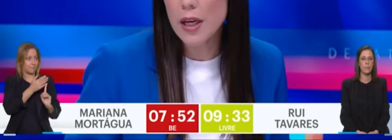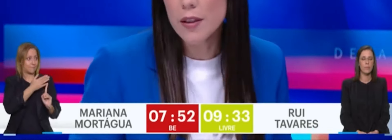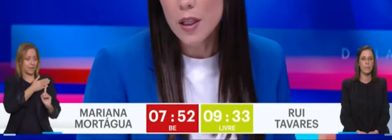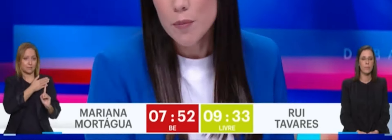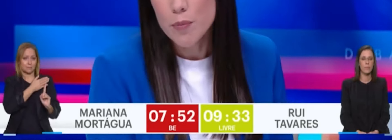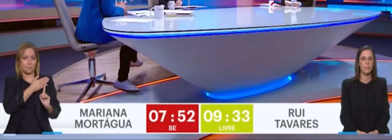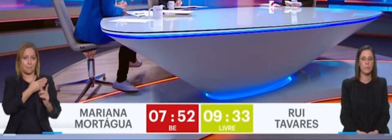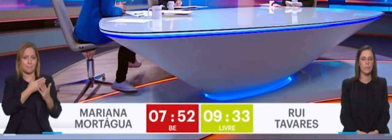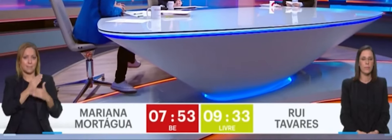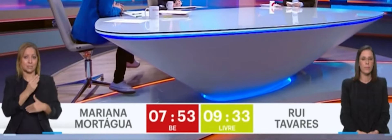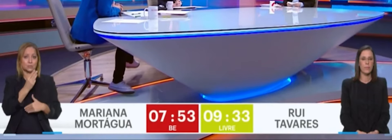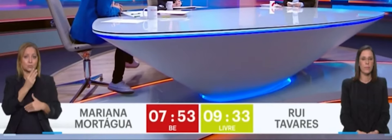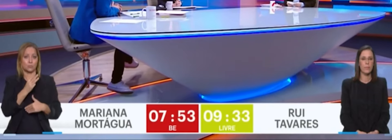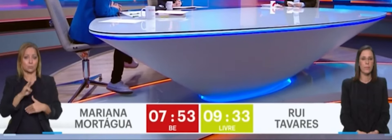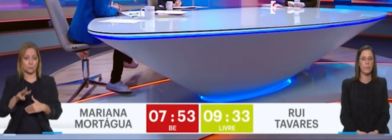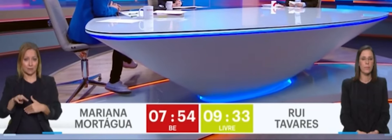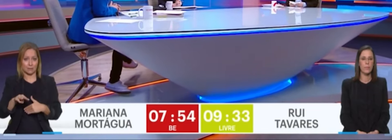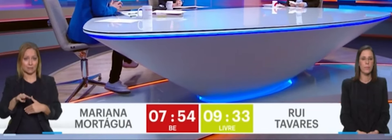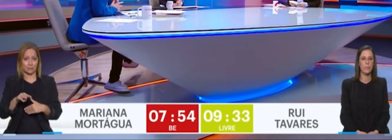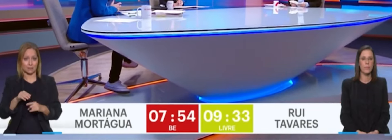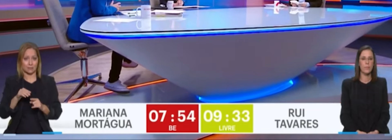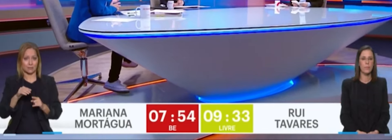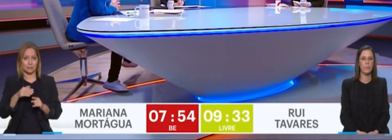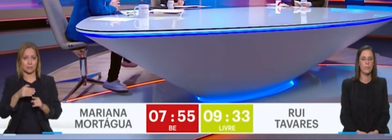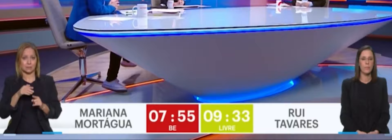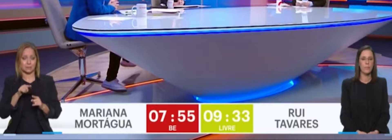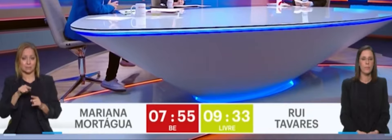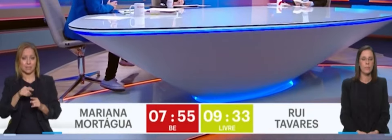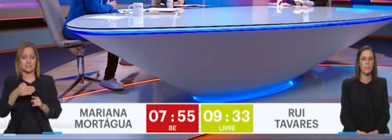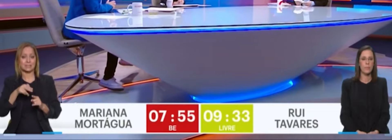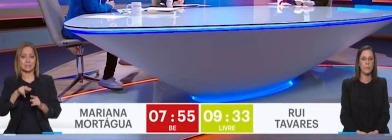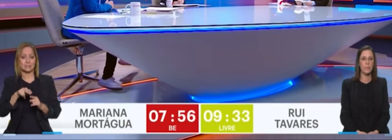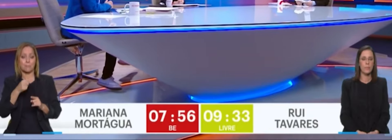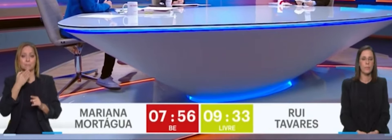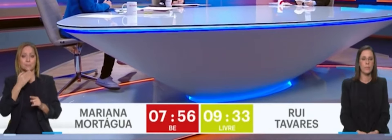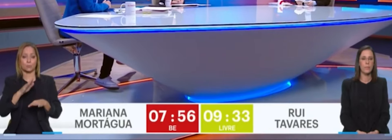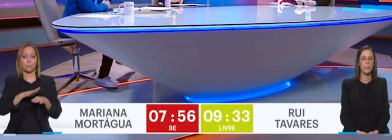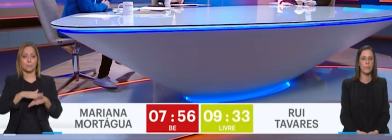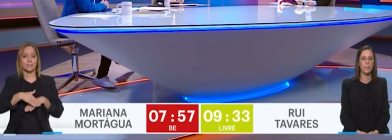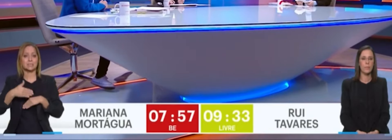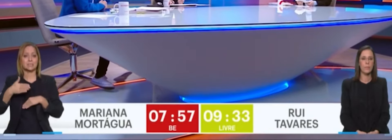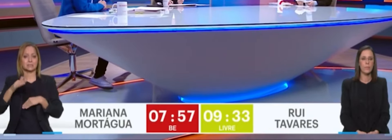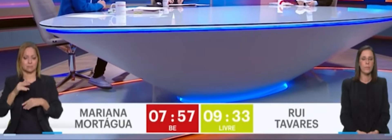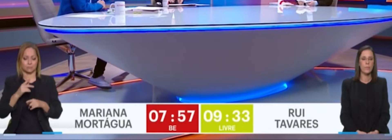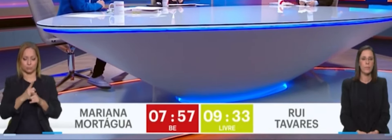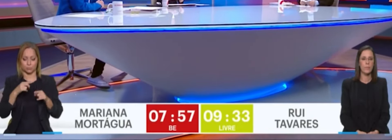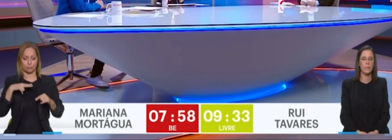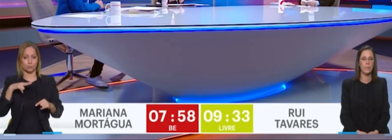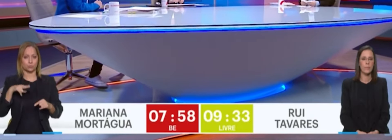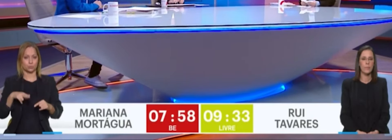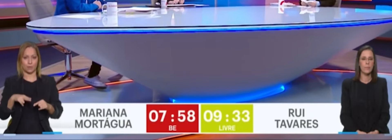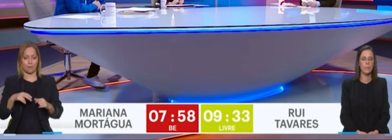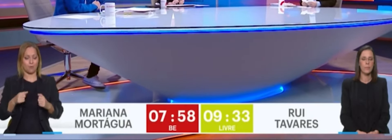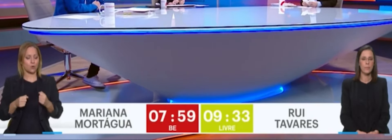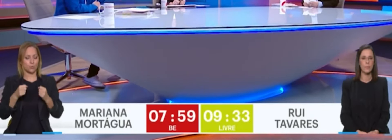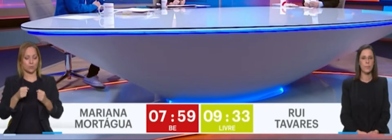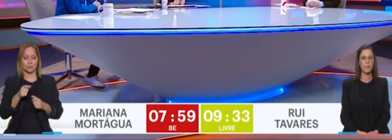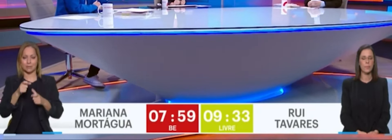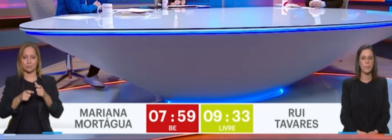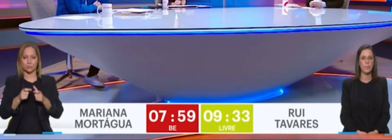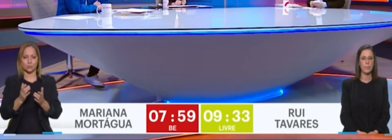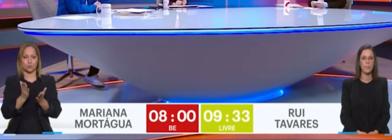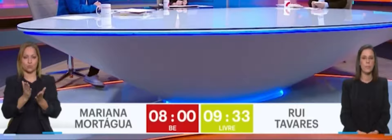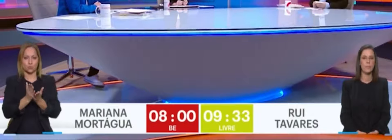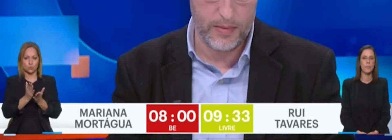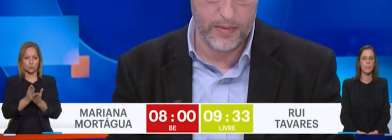1 milhar PS pedidos 1700 fizeram pedidos para sair do país o que quer dizer que Portugal é incapaz de reter gente qualificada e gente